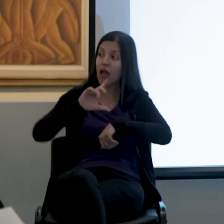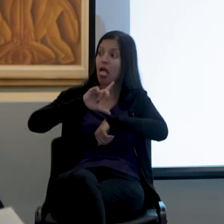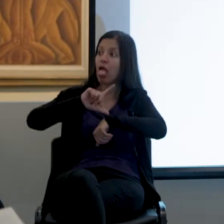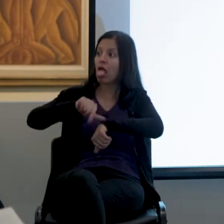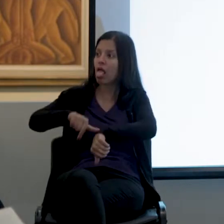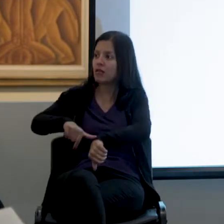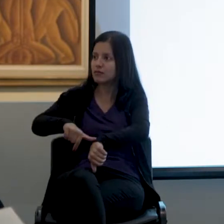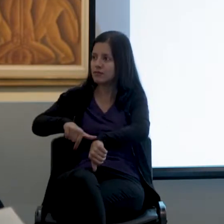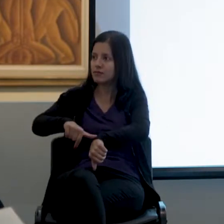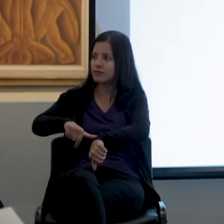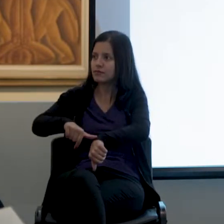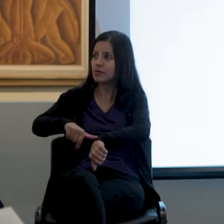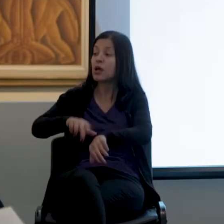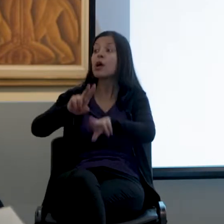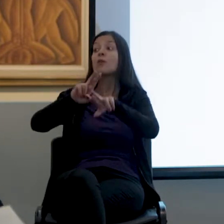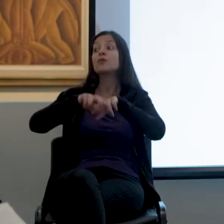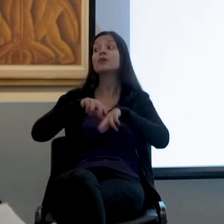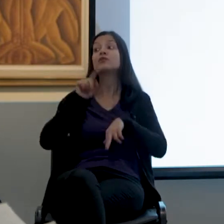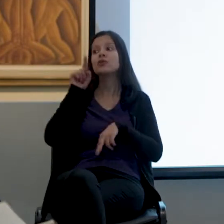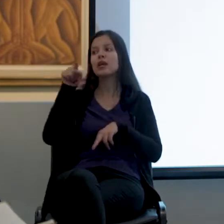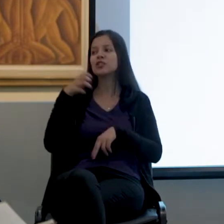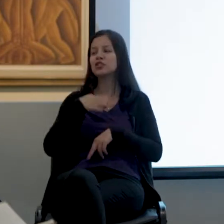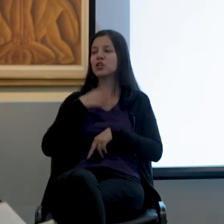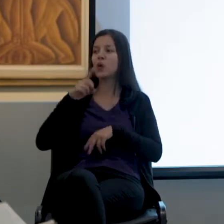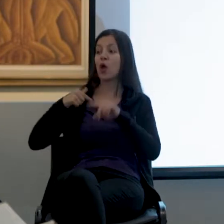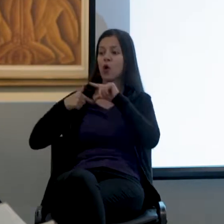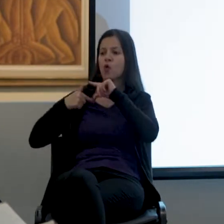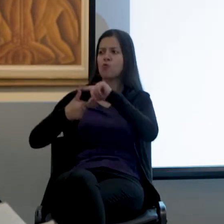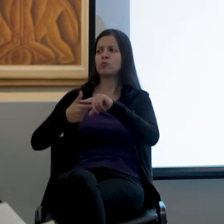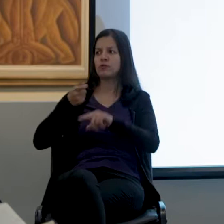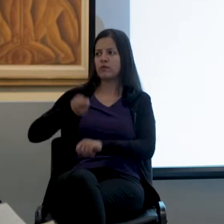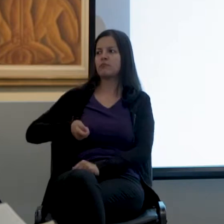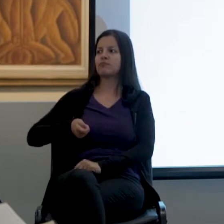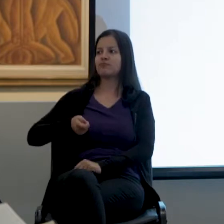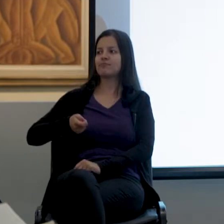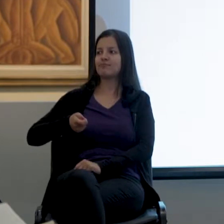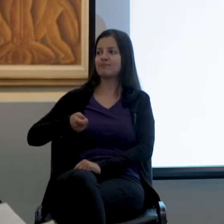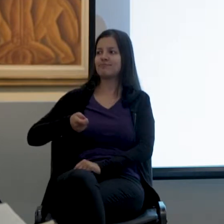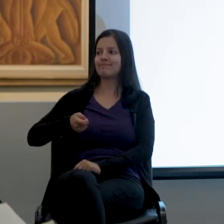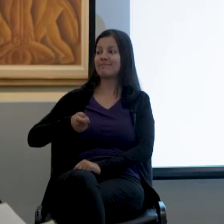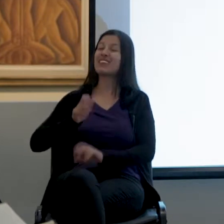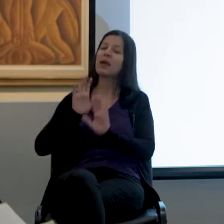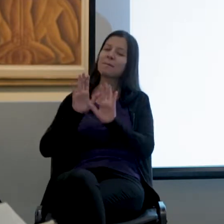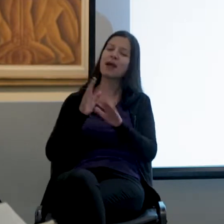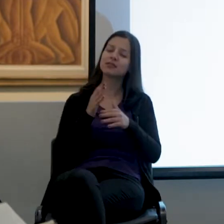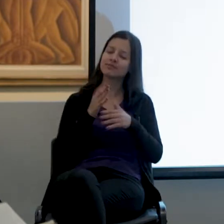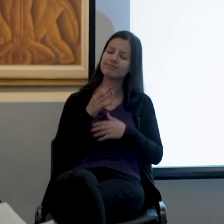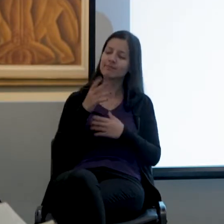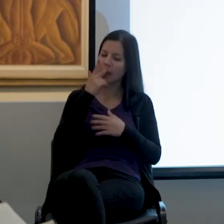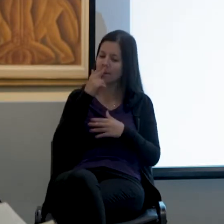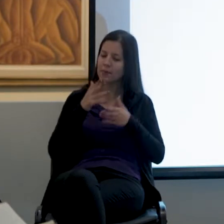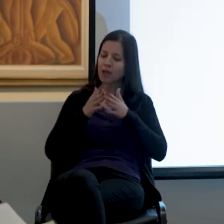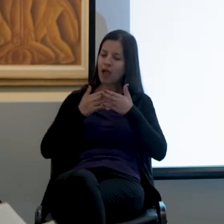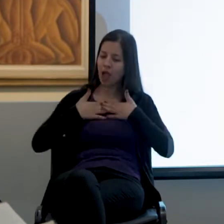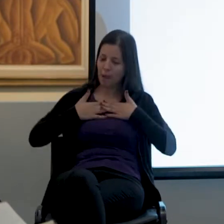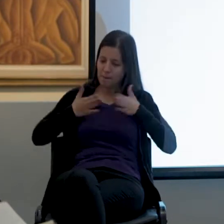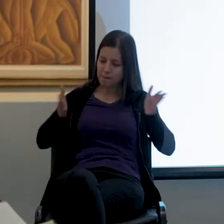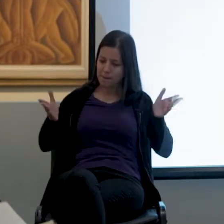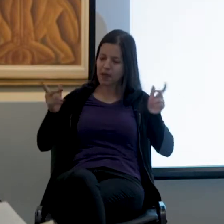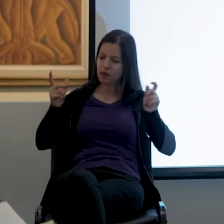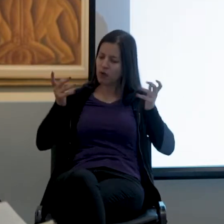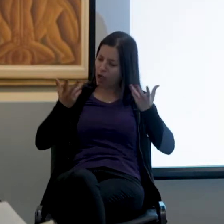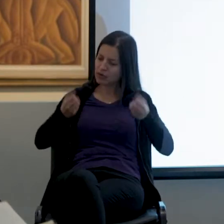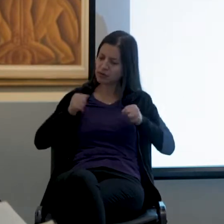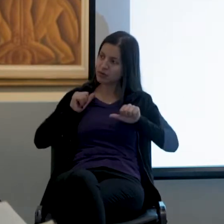também, profundamente conservadores de um lado. E, de outro lado, muito abertos a uma transformação vital para